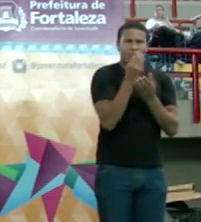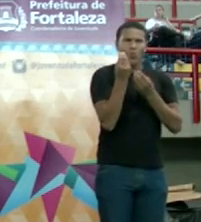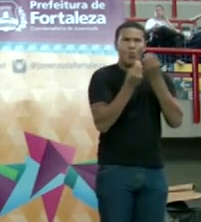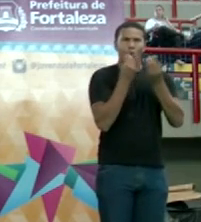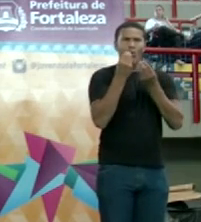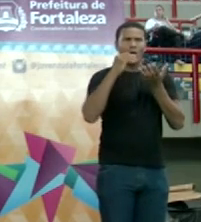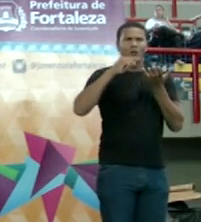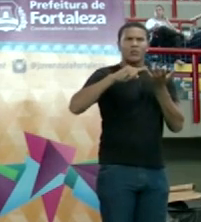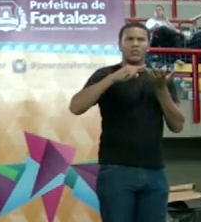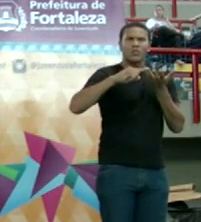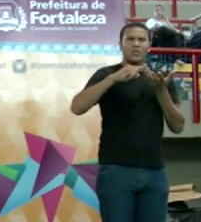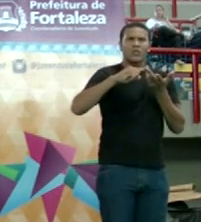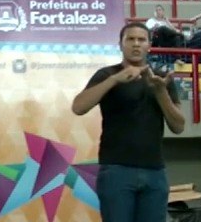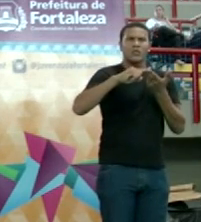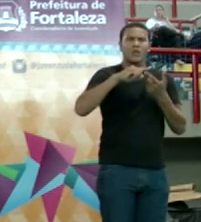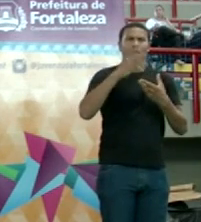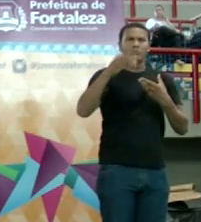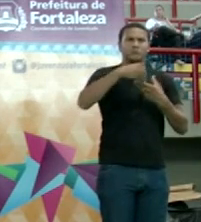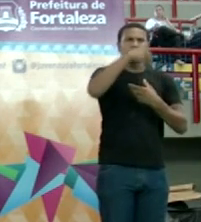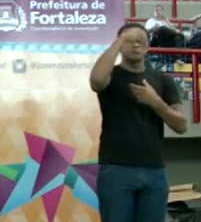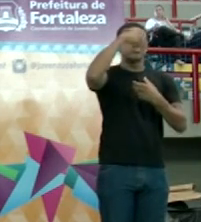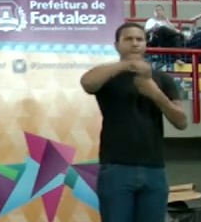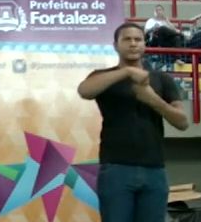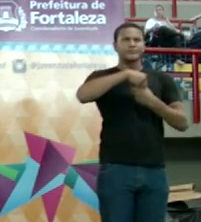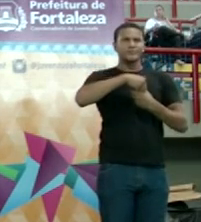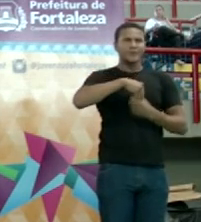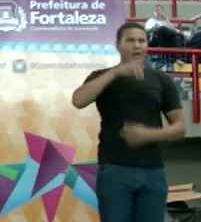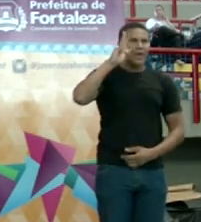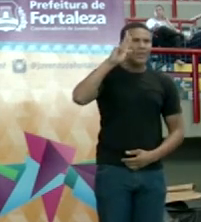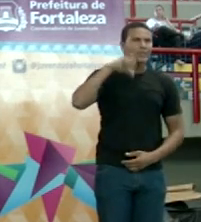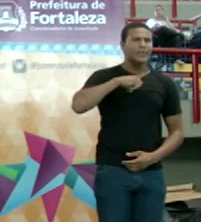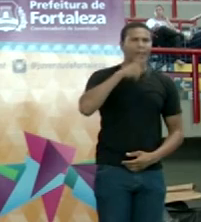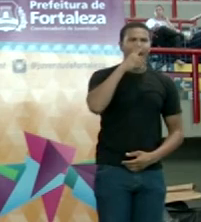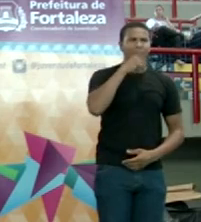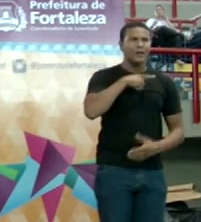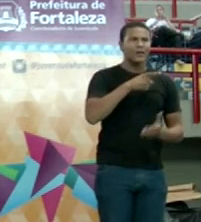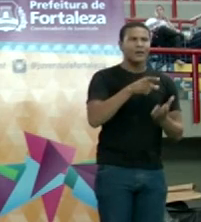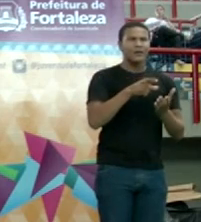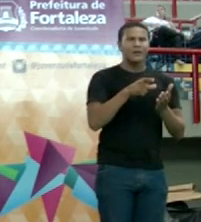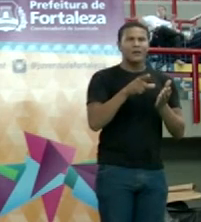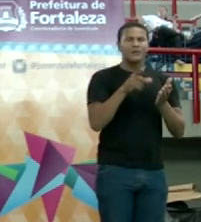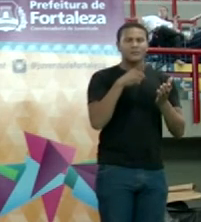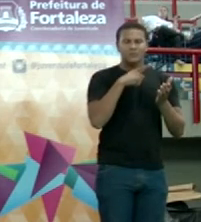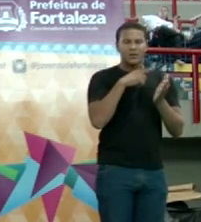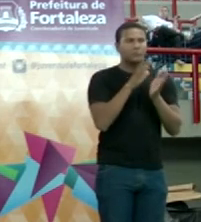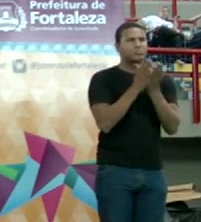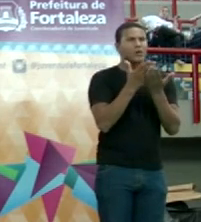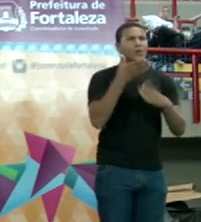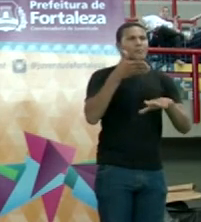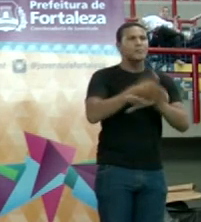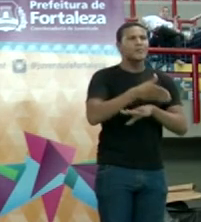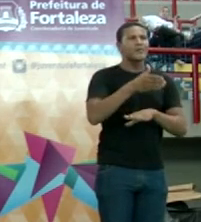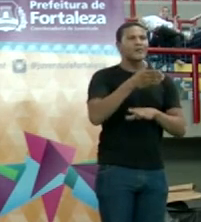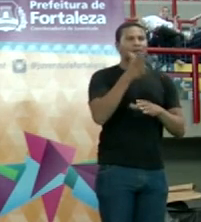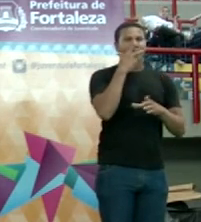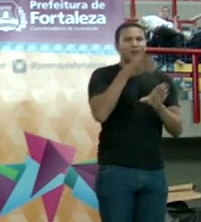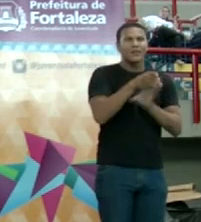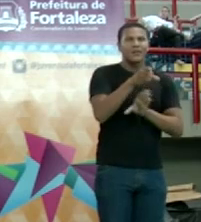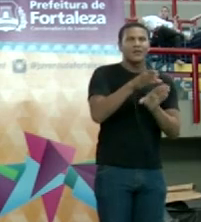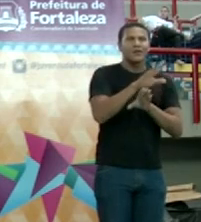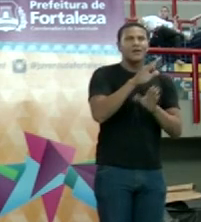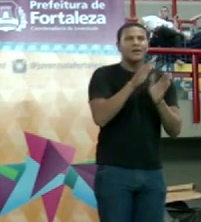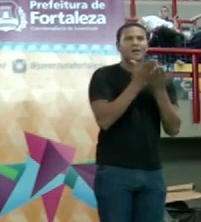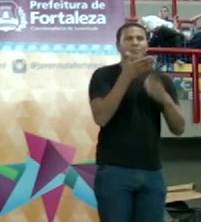que estão ditos naquele guia do participante. Quem não sabe o que é, o guia do